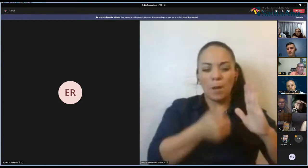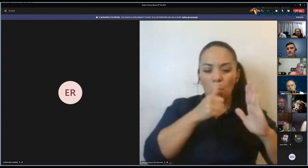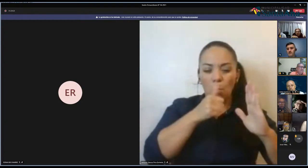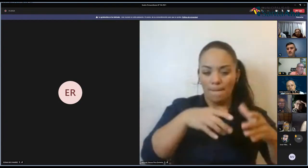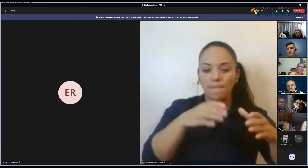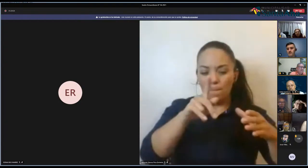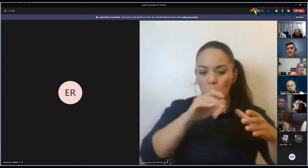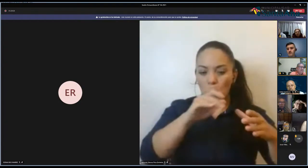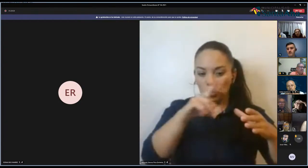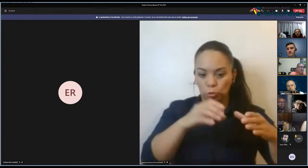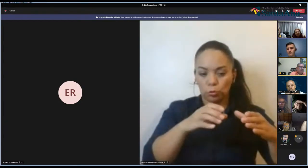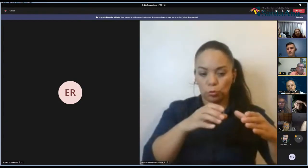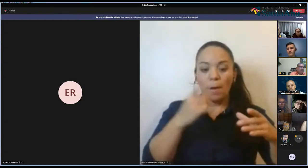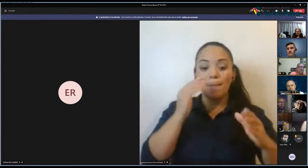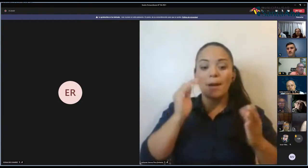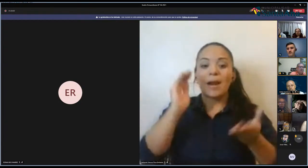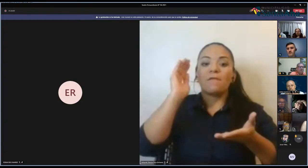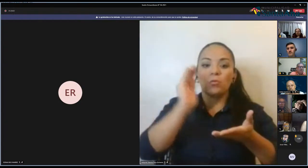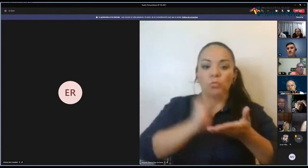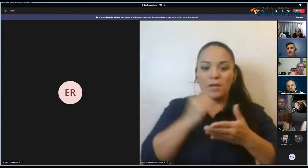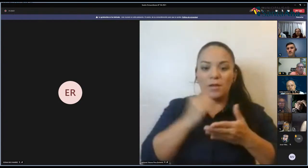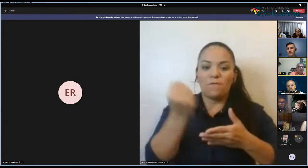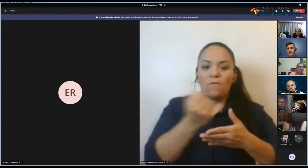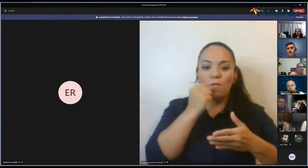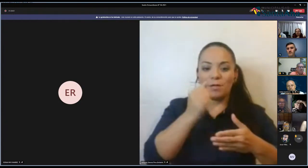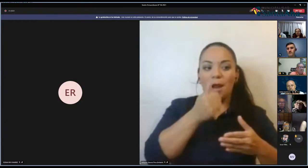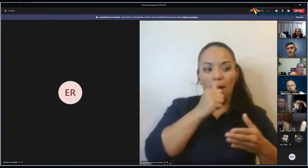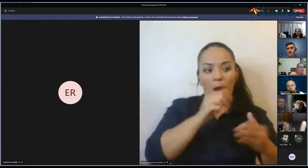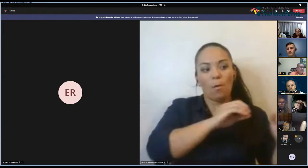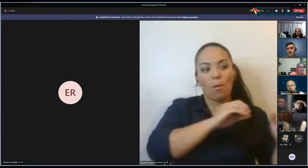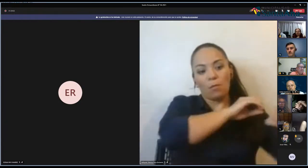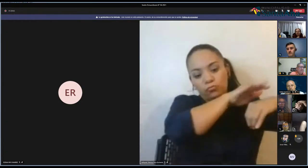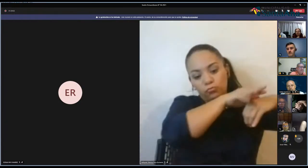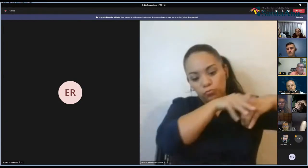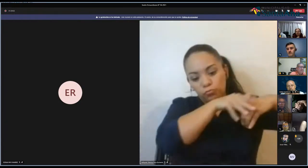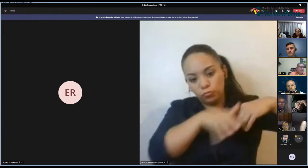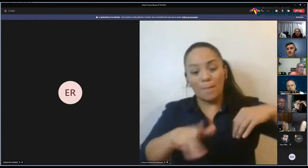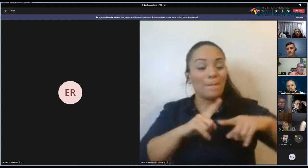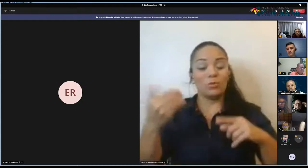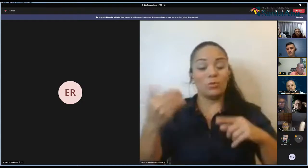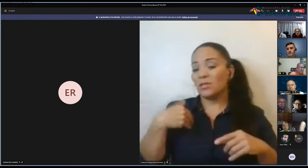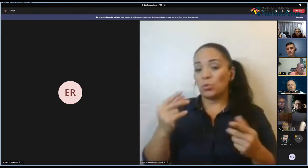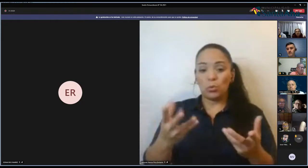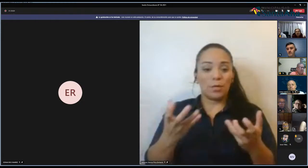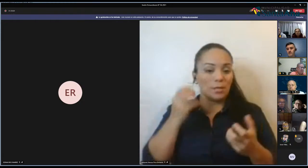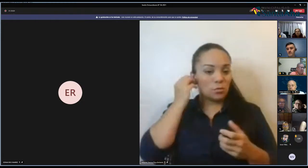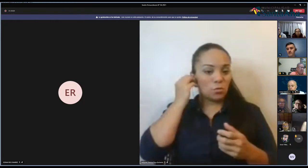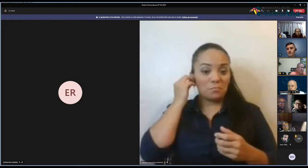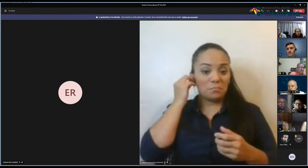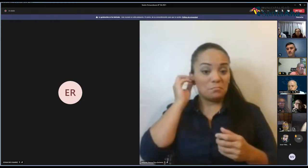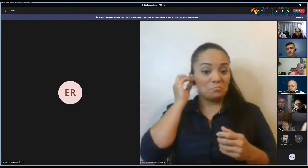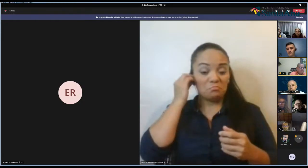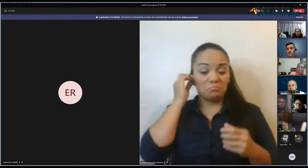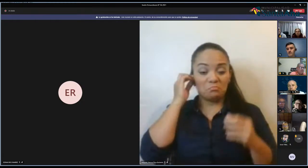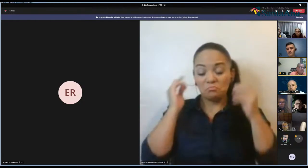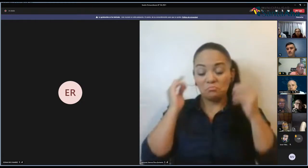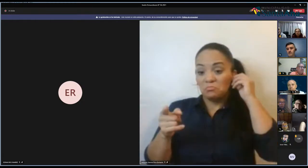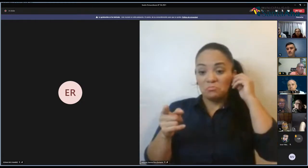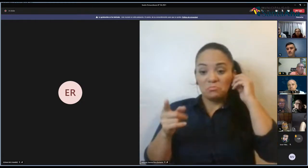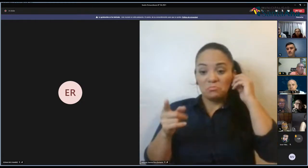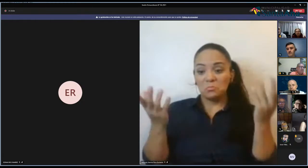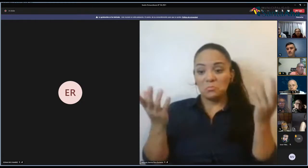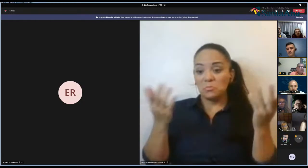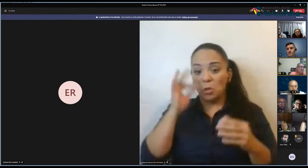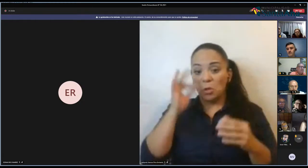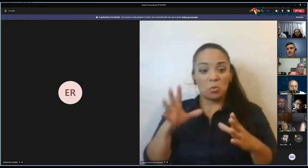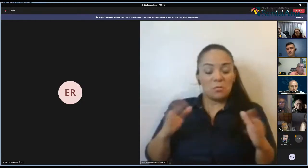el caudal del agua o la fuerza del agua pero el señor no quiso ni siquiera ni siquiera la recibió yo no sé si la recibió pero la cuestión